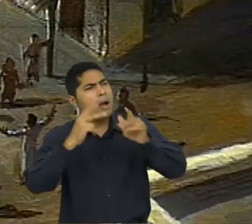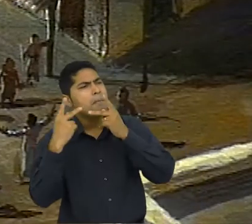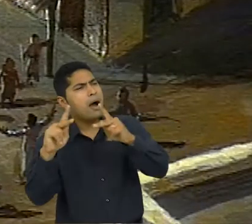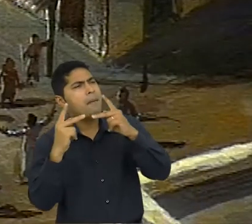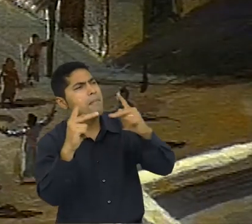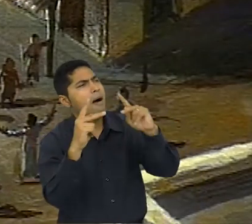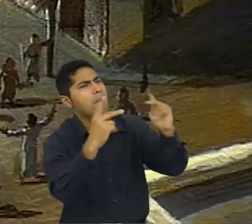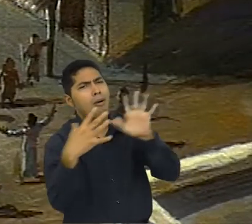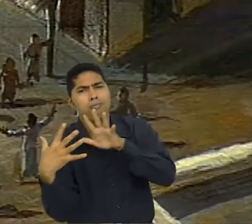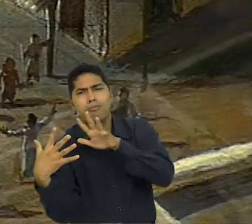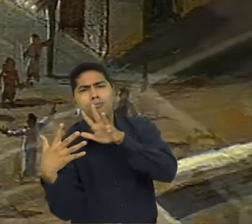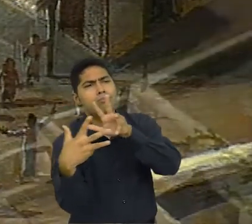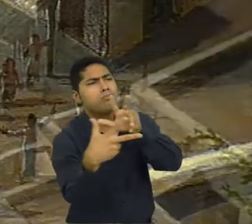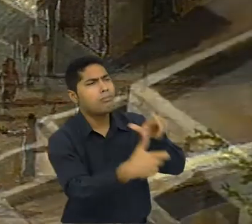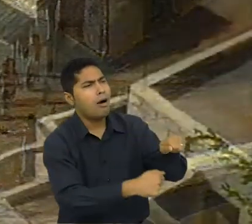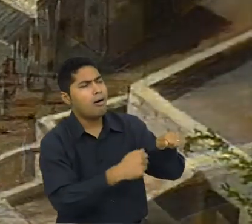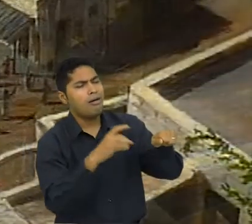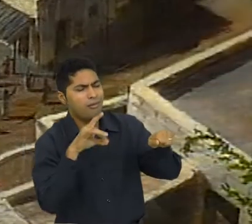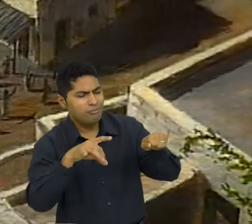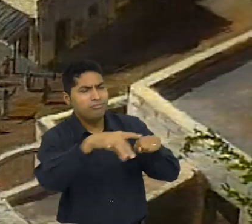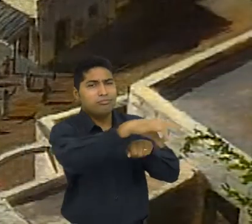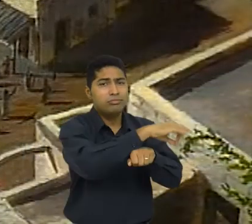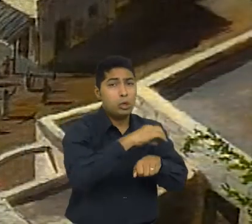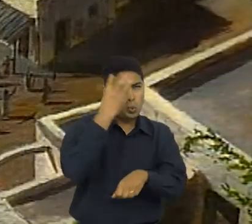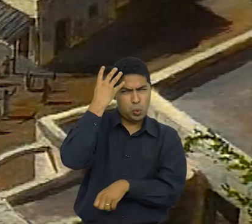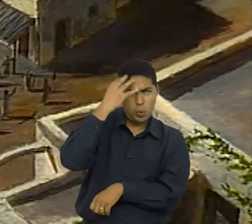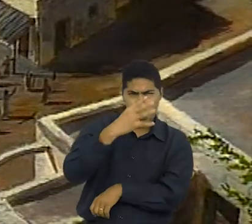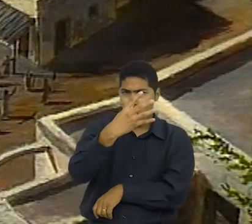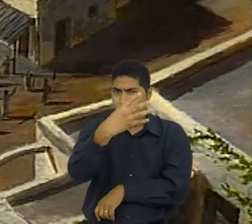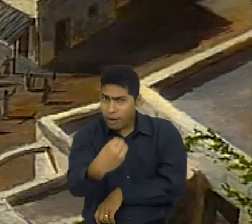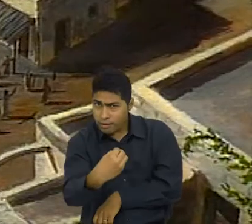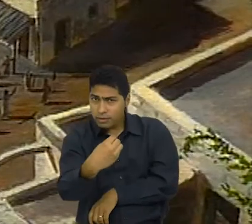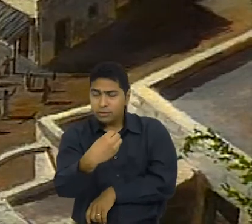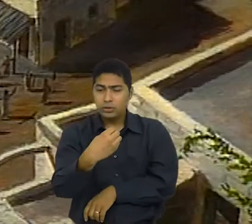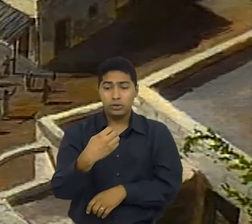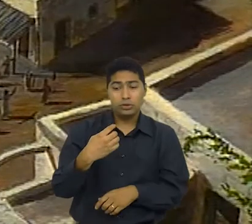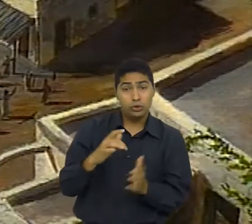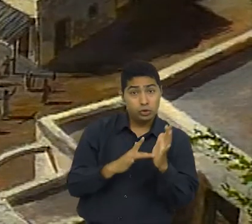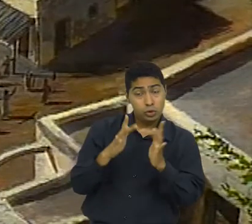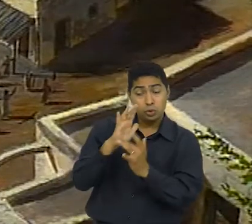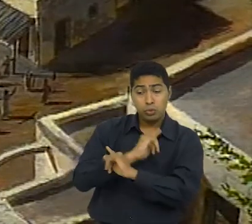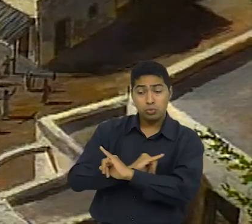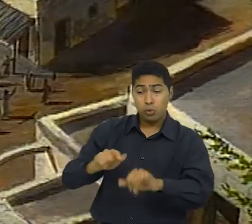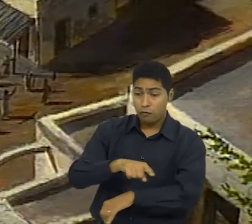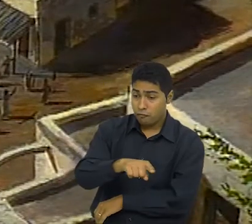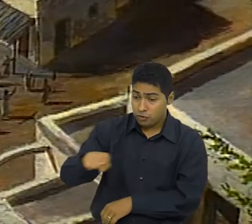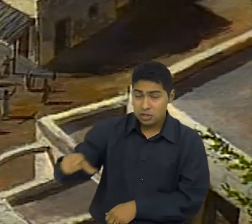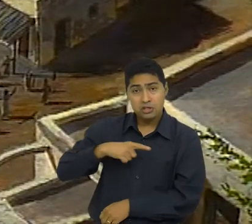mundo. Passados 40 dias, Jesus anunciou aos discípulos: Vocês receberão o poder do